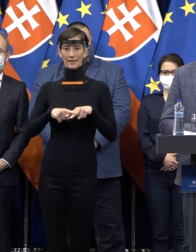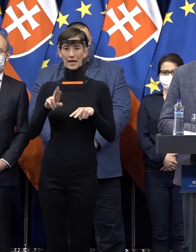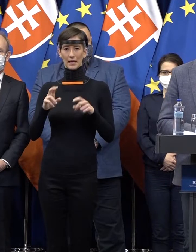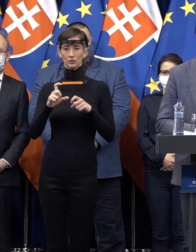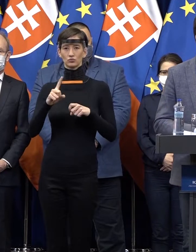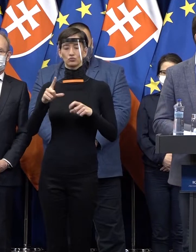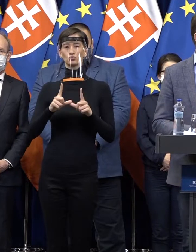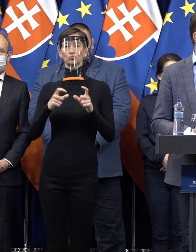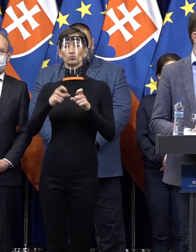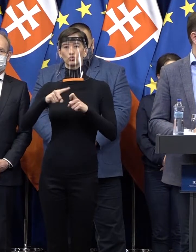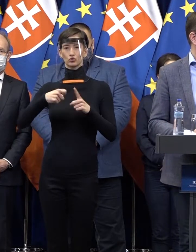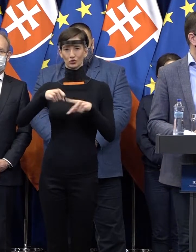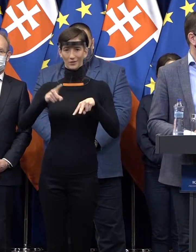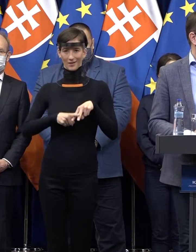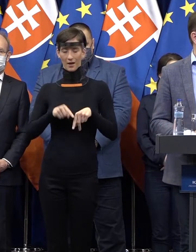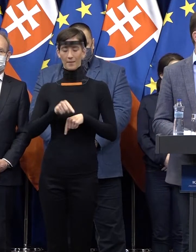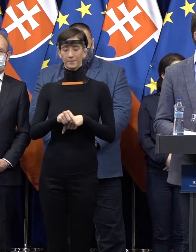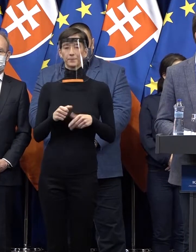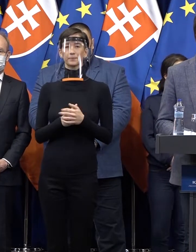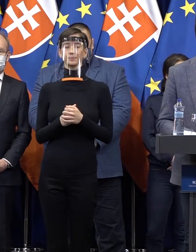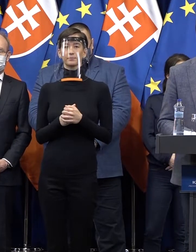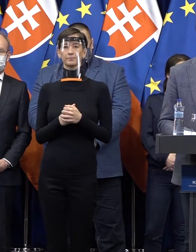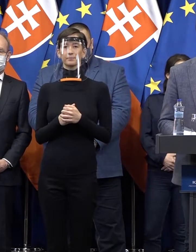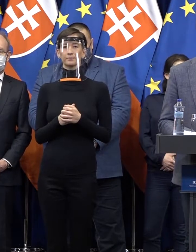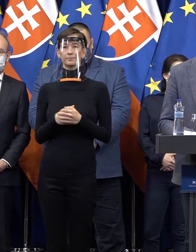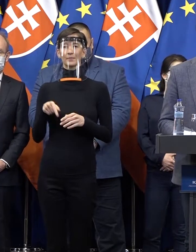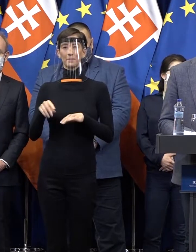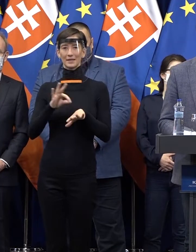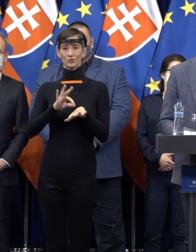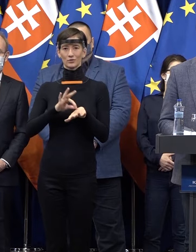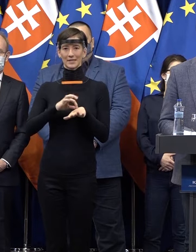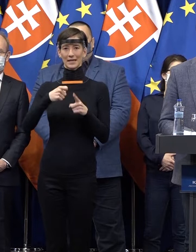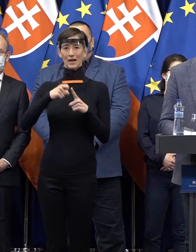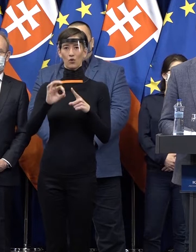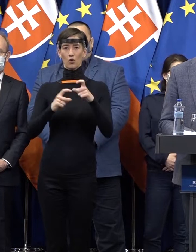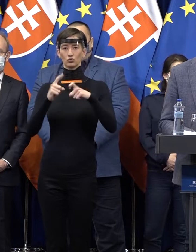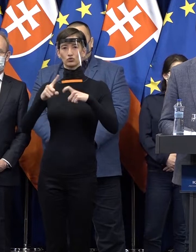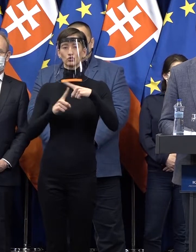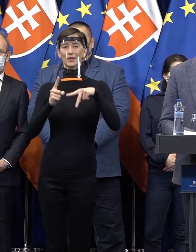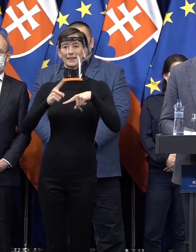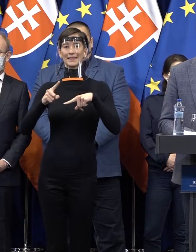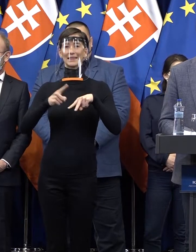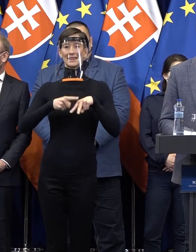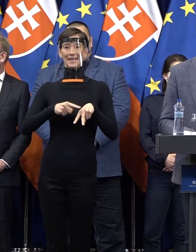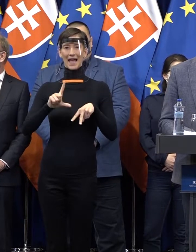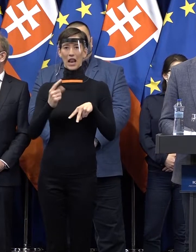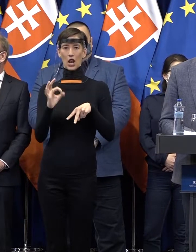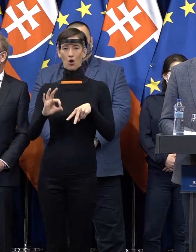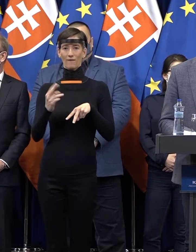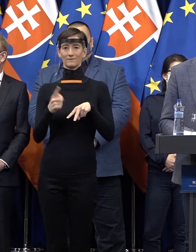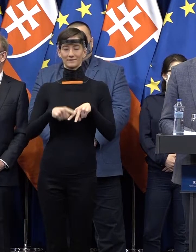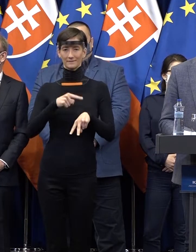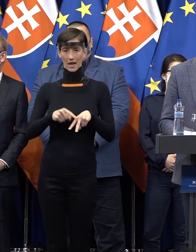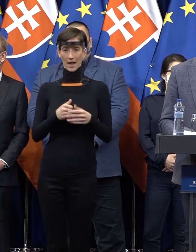prezident Slovenskej infektologickej spoločnosti, pani docentka Košťálová, infektologička, pani doktorka